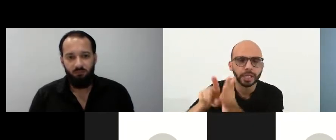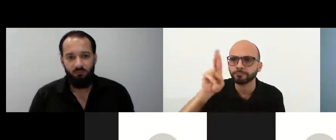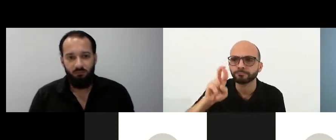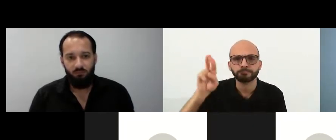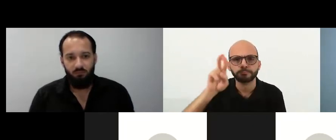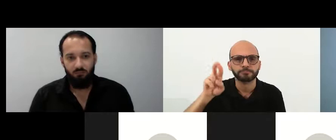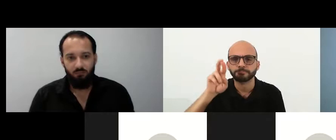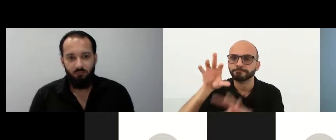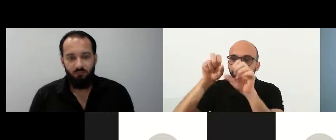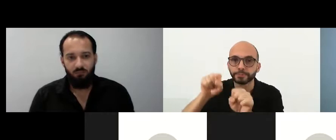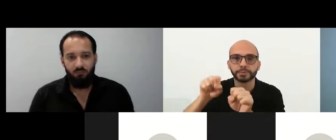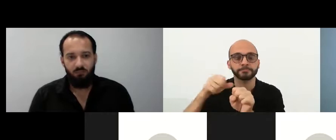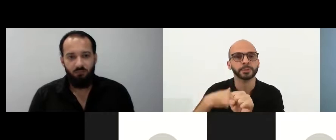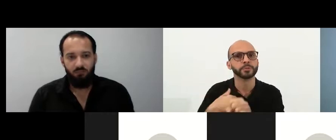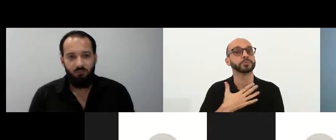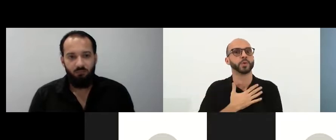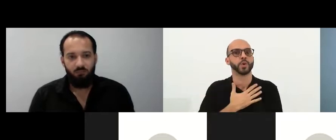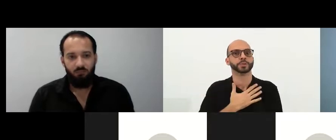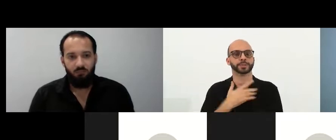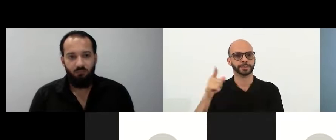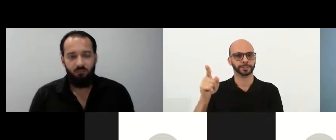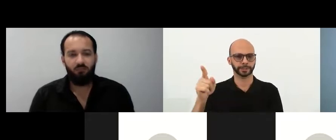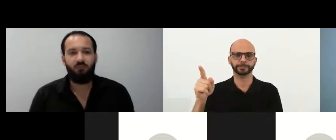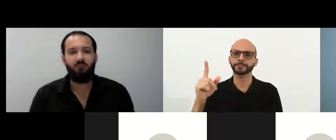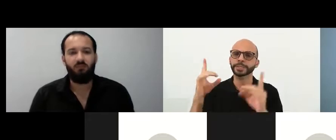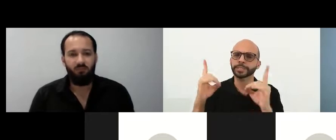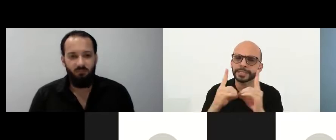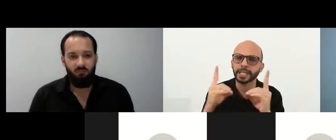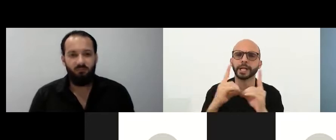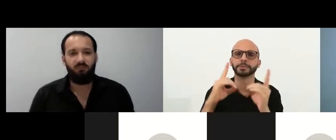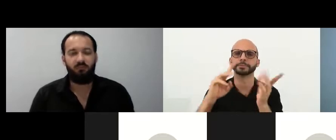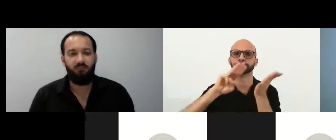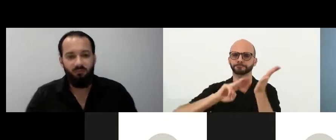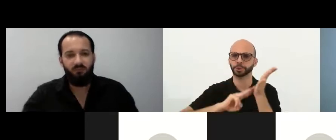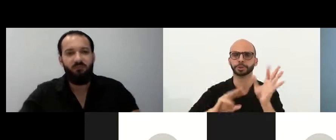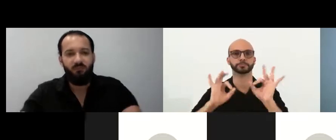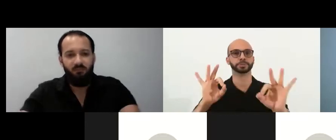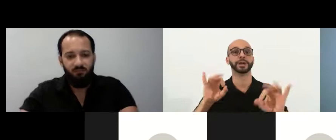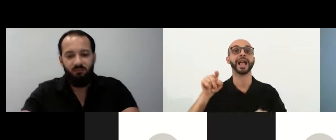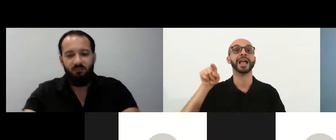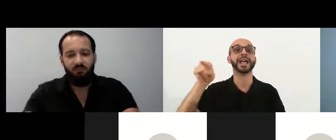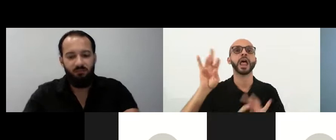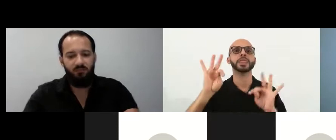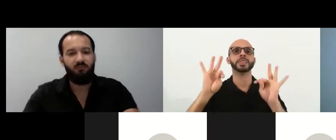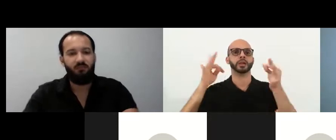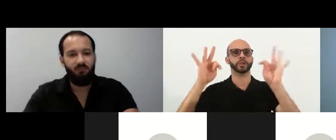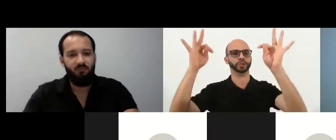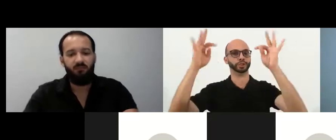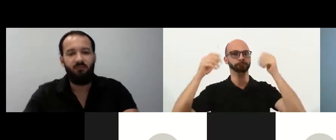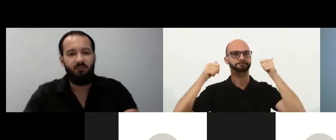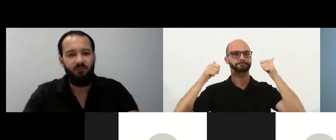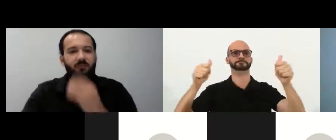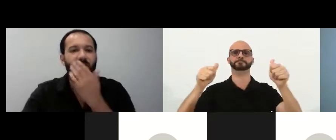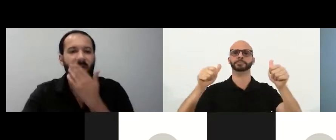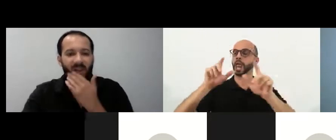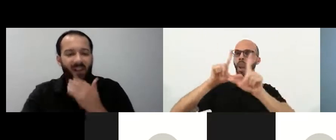caro, eu estava pesquisando e tem uma didática e uma metodologia